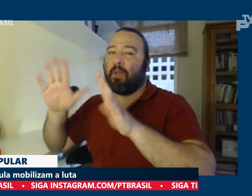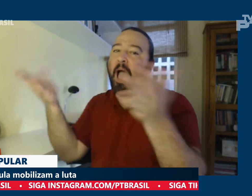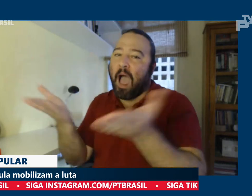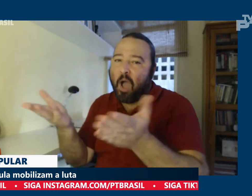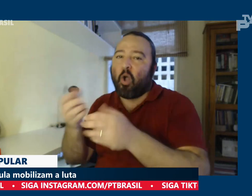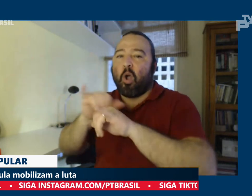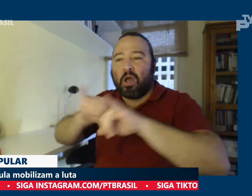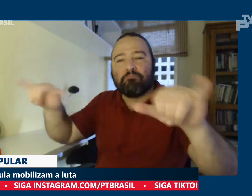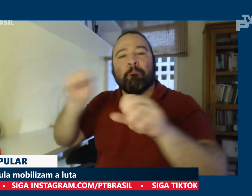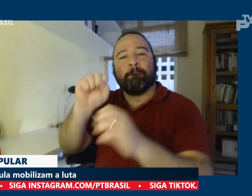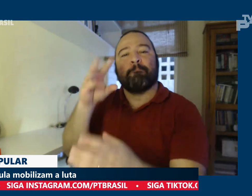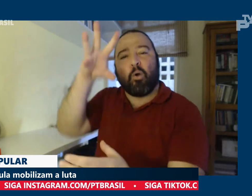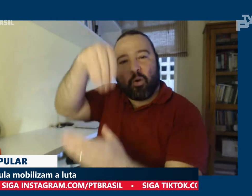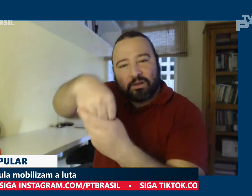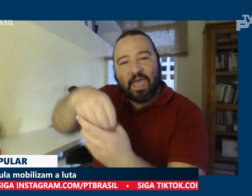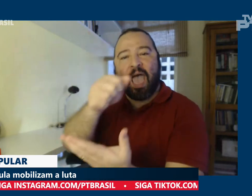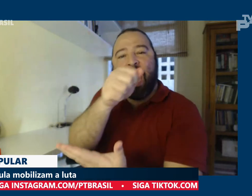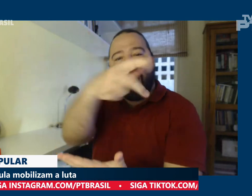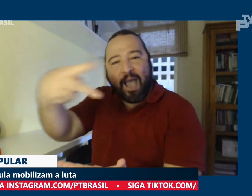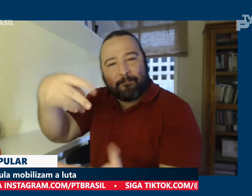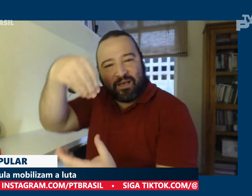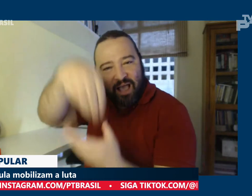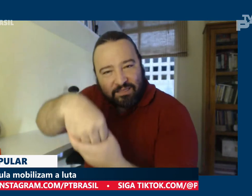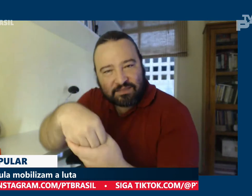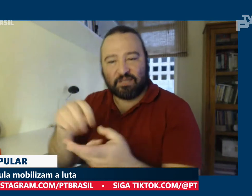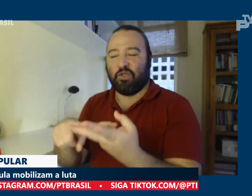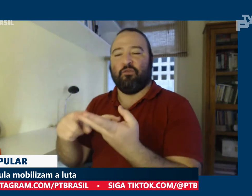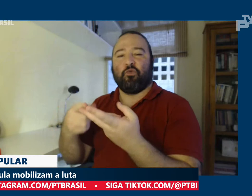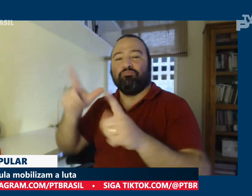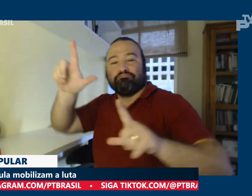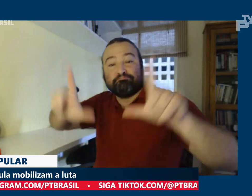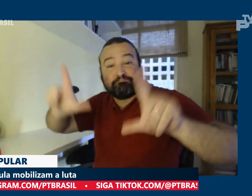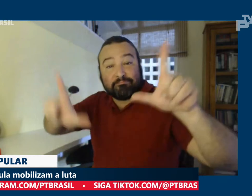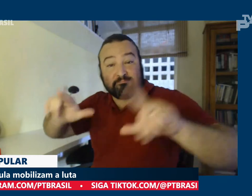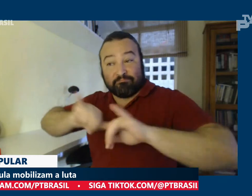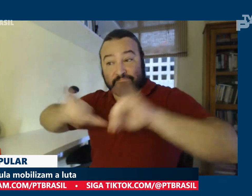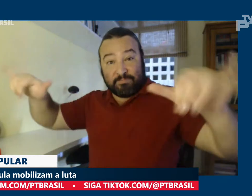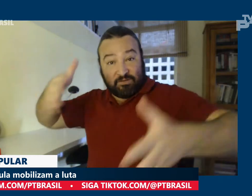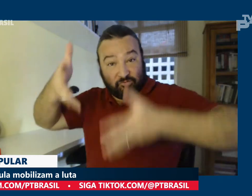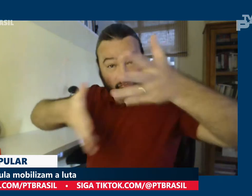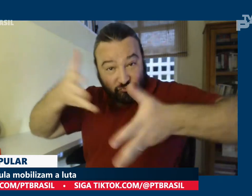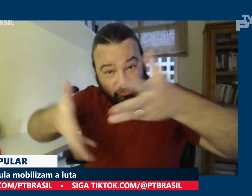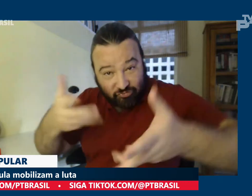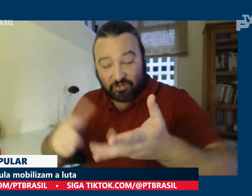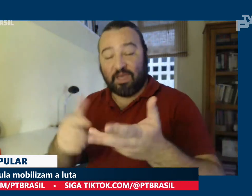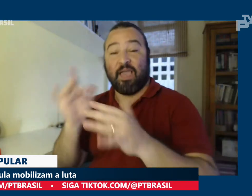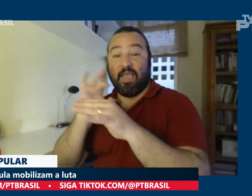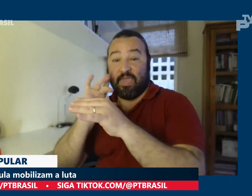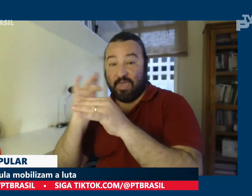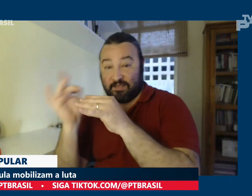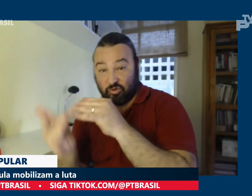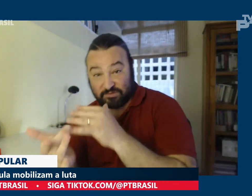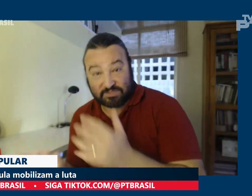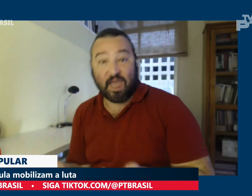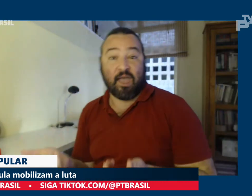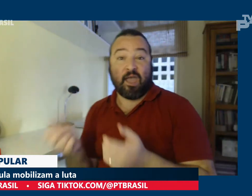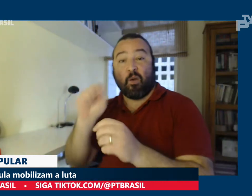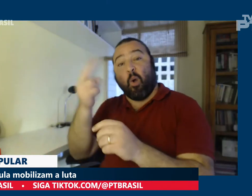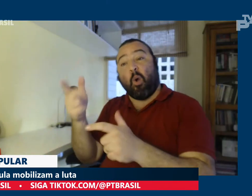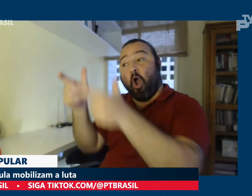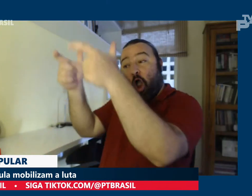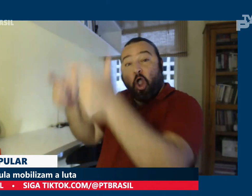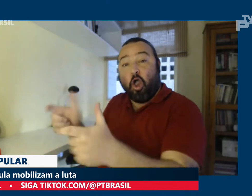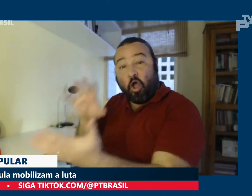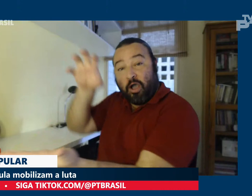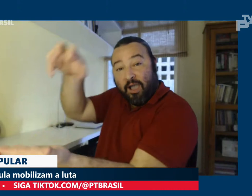vacinação. Existem muitos intérpretes dentro de televisão, mas em aplicativos,